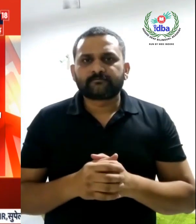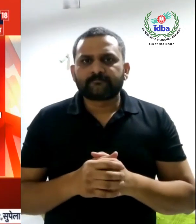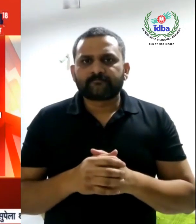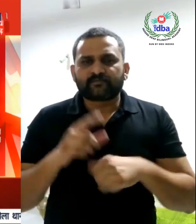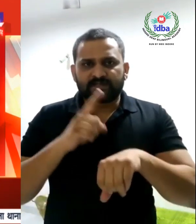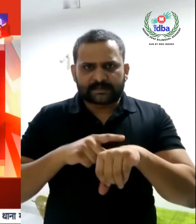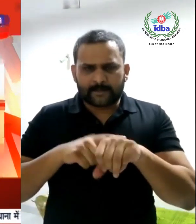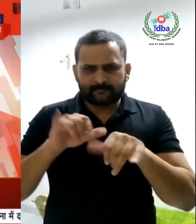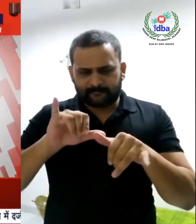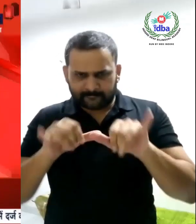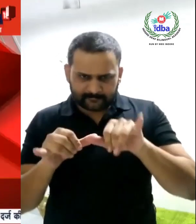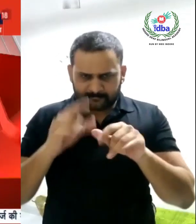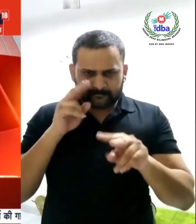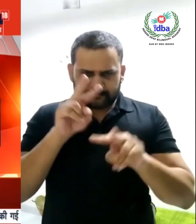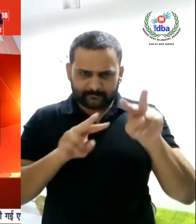समय के अनुरूप